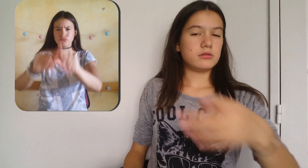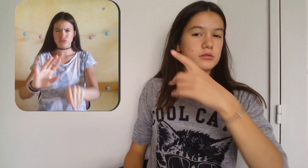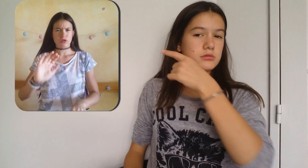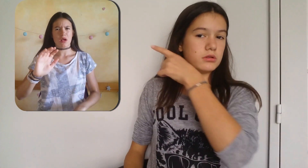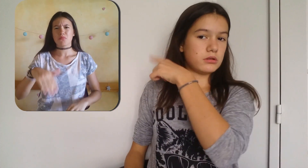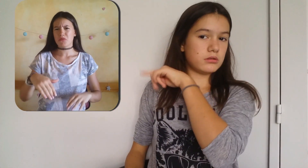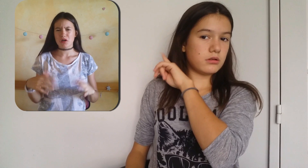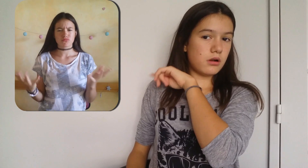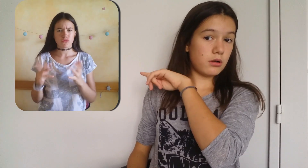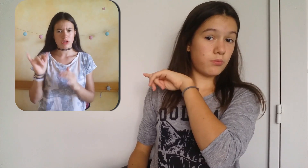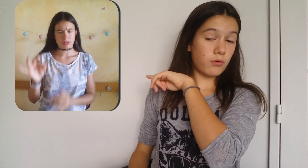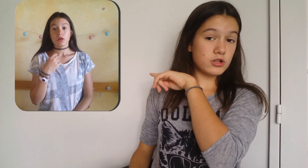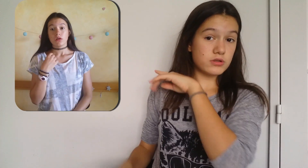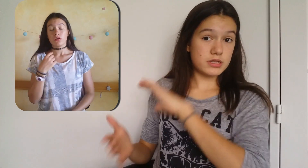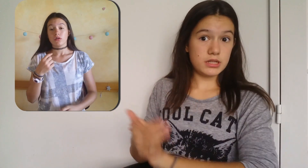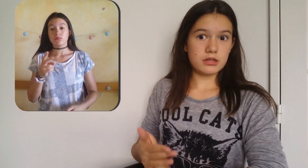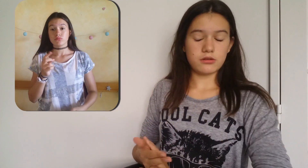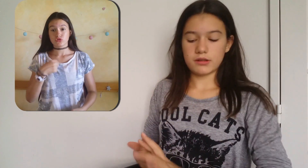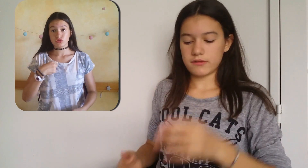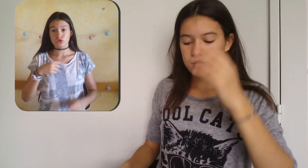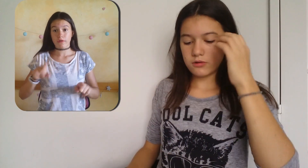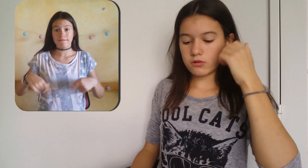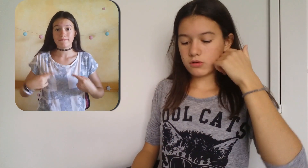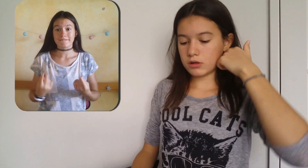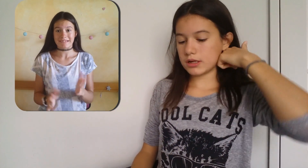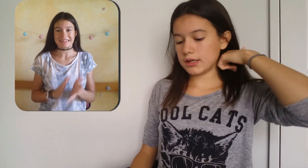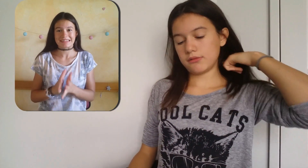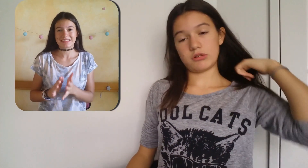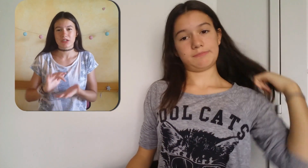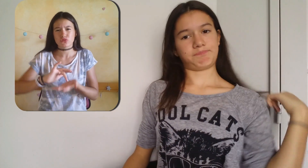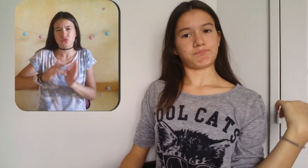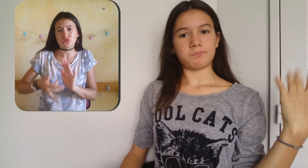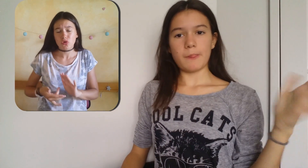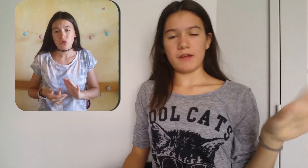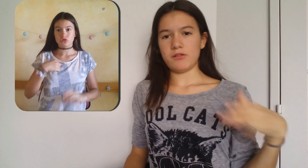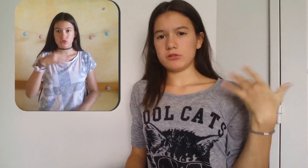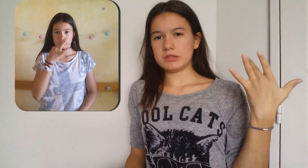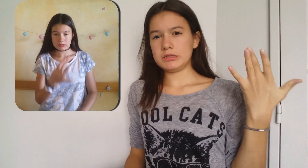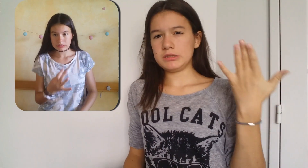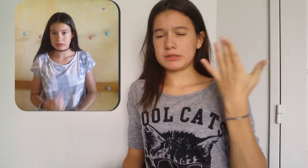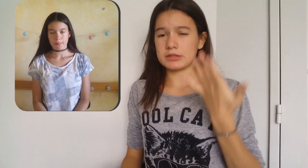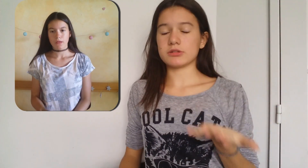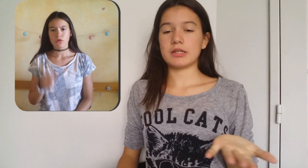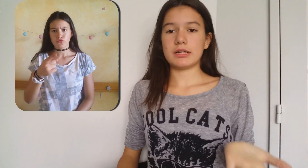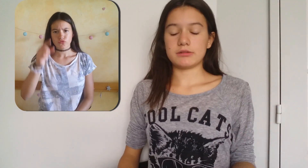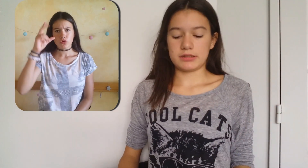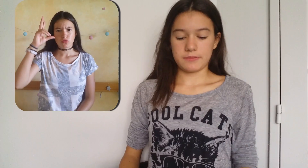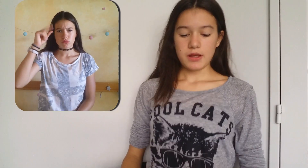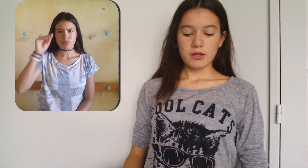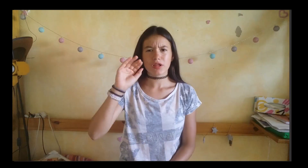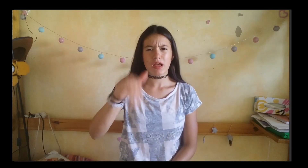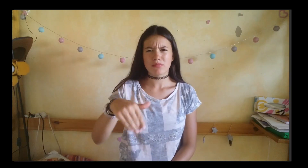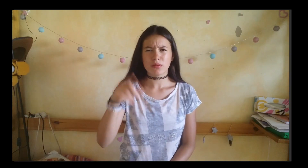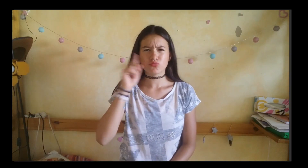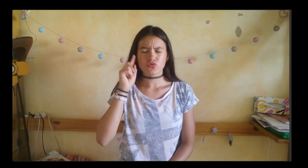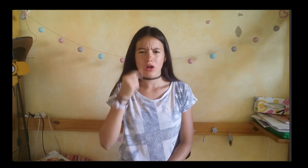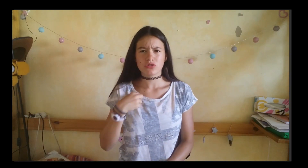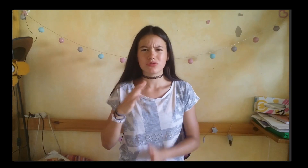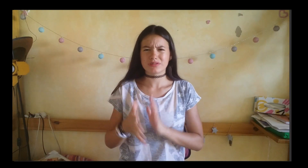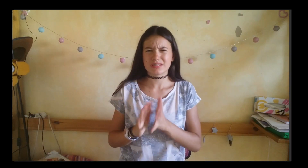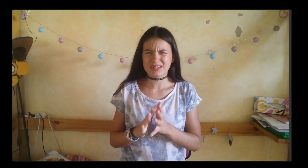pourquoi je signe dans cette vidéo et voilà. Et aussi qu'est-ce que c'est la langue des signes.